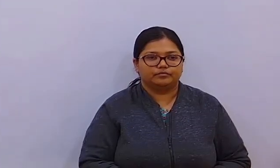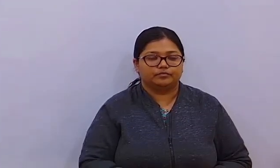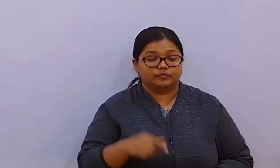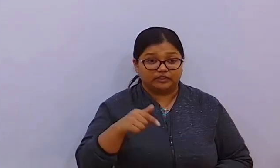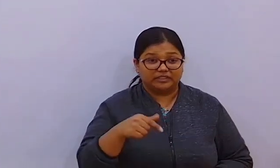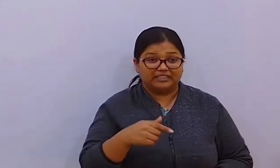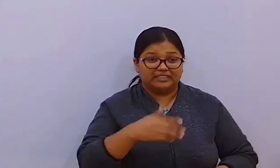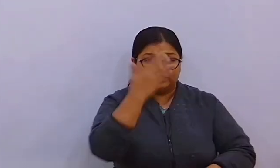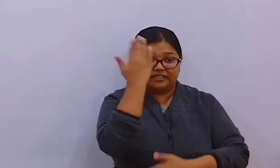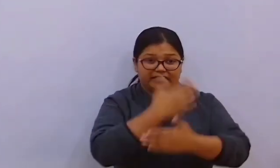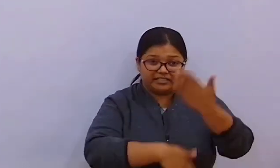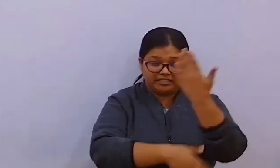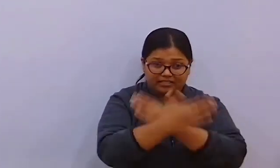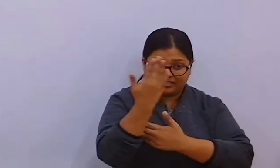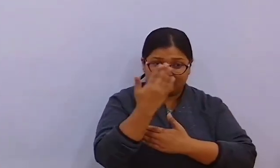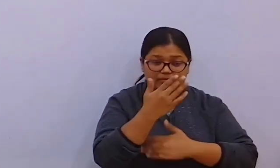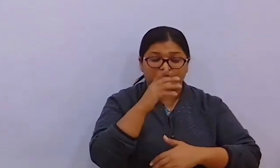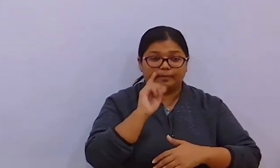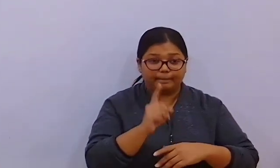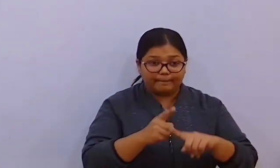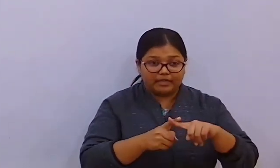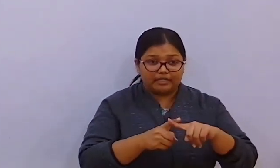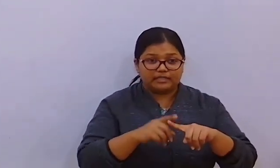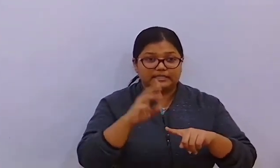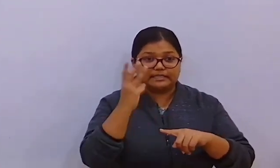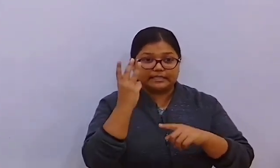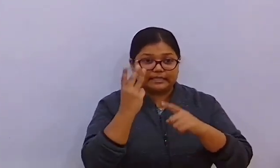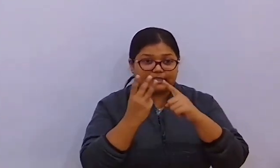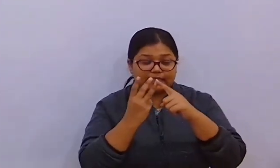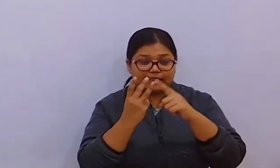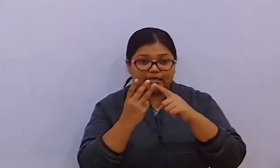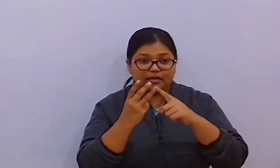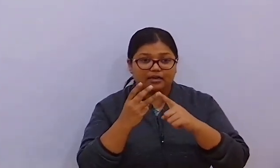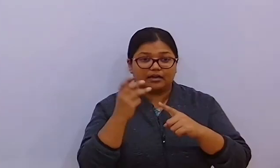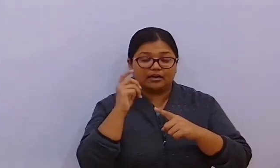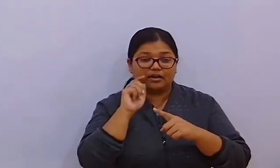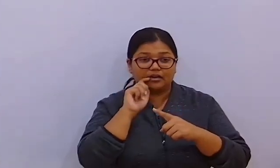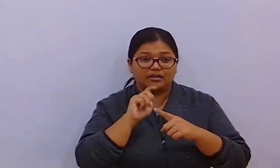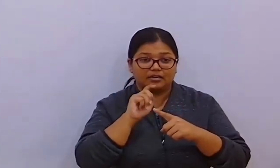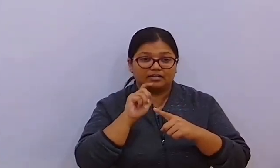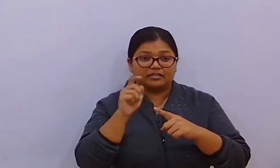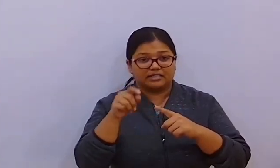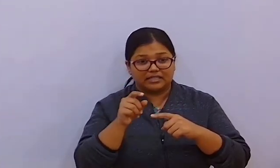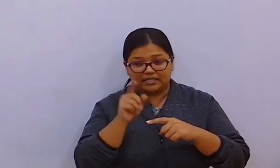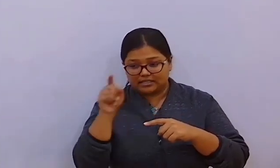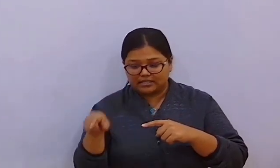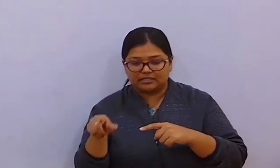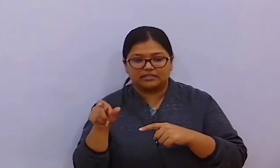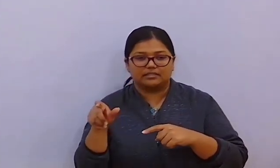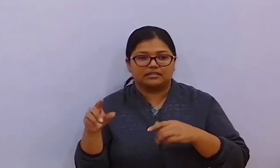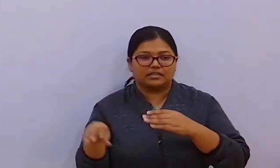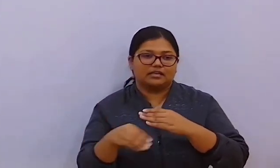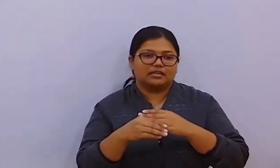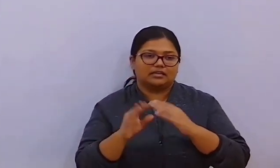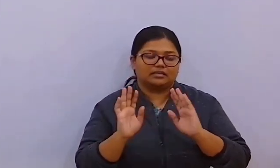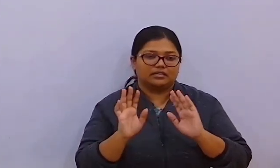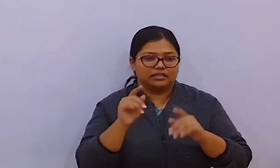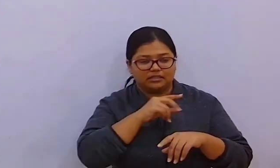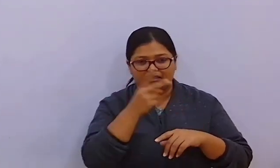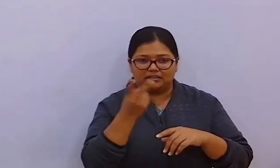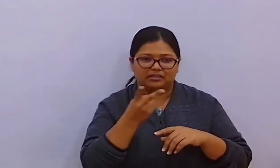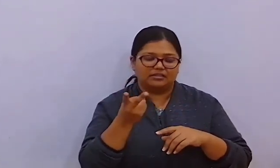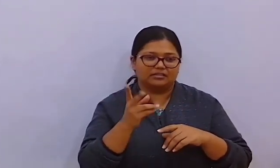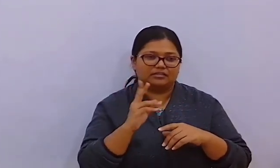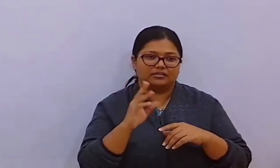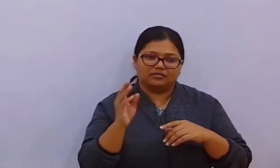बच्चों और ट्रांसजेंडर्स के लिए ही है। यही एक रीज़न है कि इस लिंक को क्लोज रखे हैं कि बाकी लोगों के पास ना जाए, आप लोग तक ही